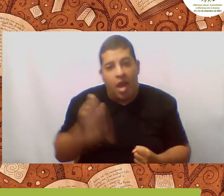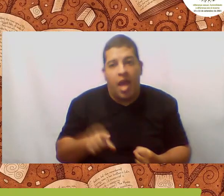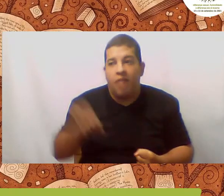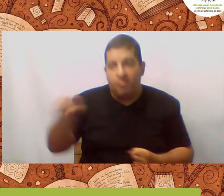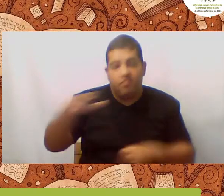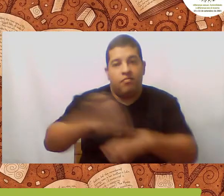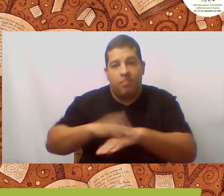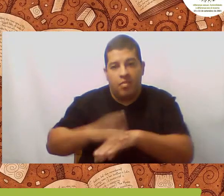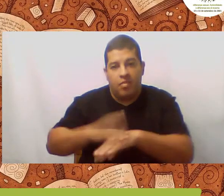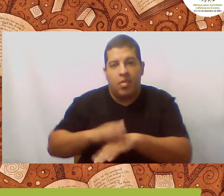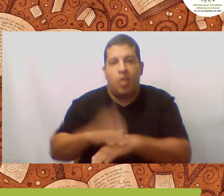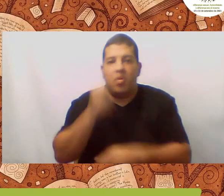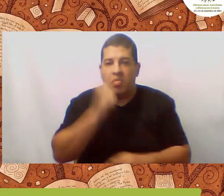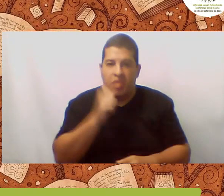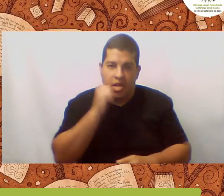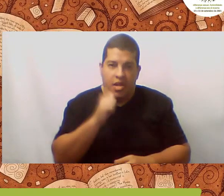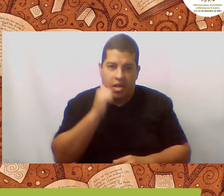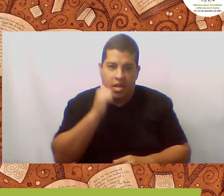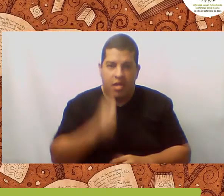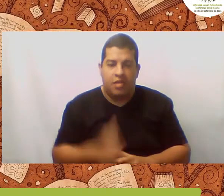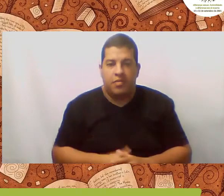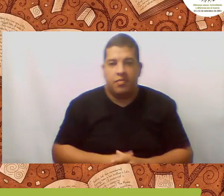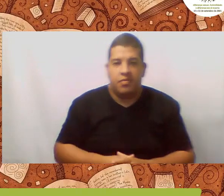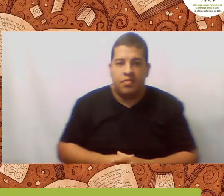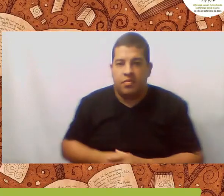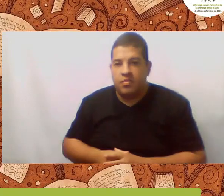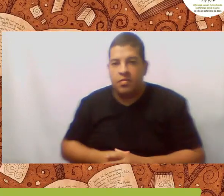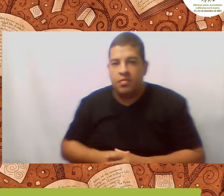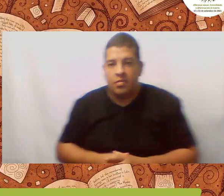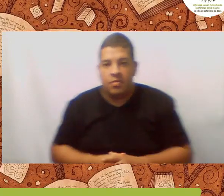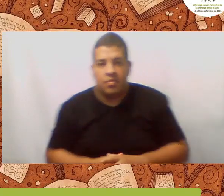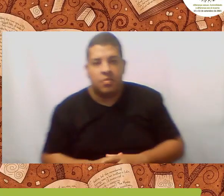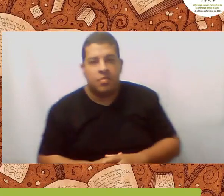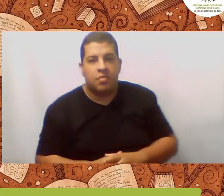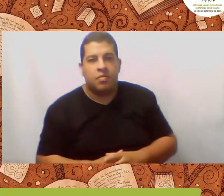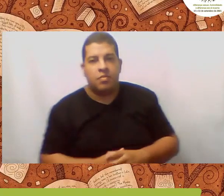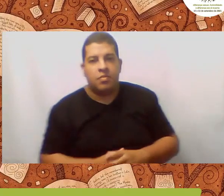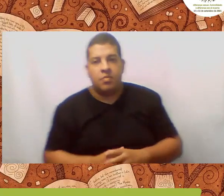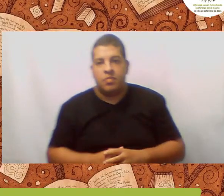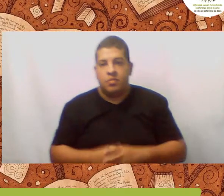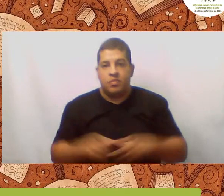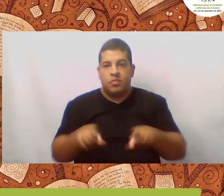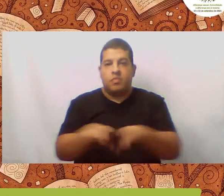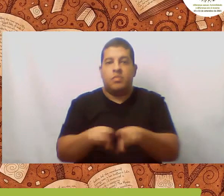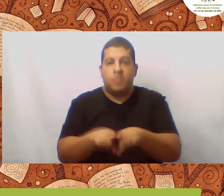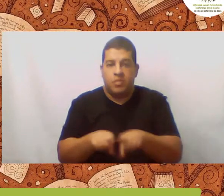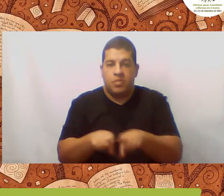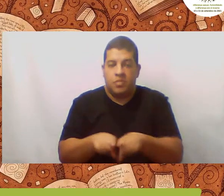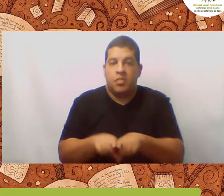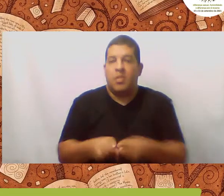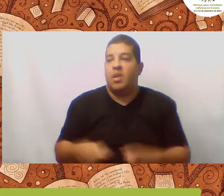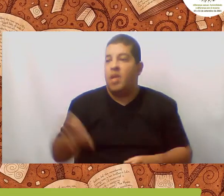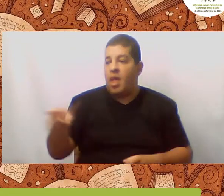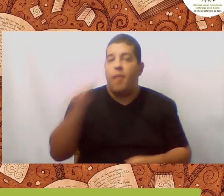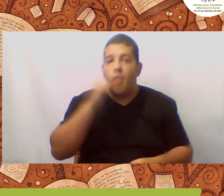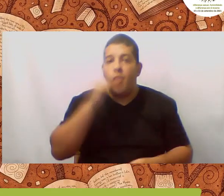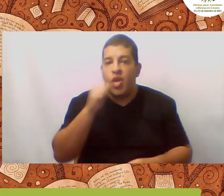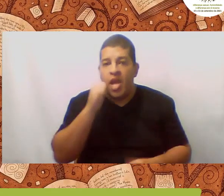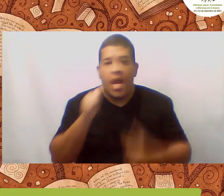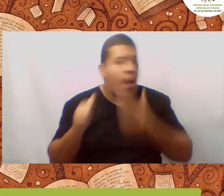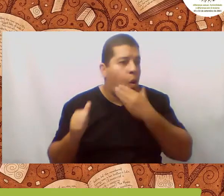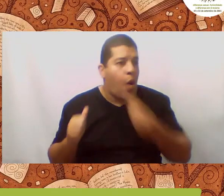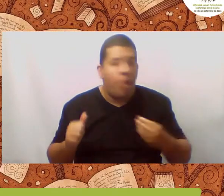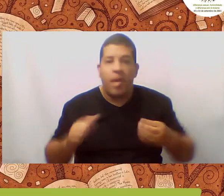os homens com o mesmo status social. Né, as